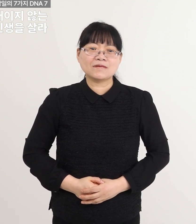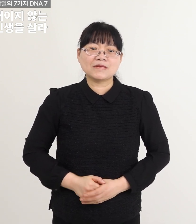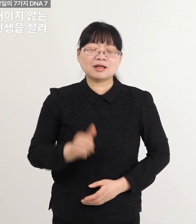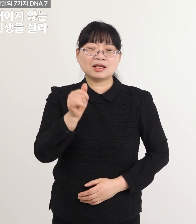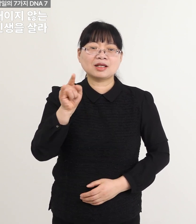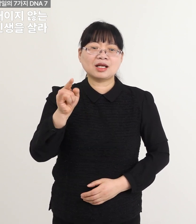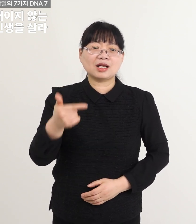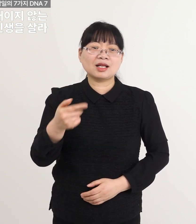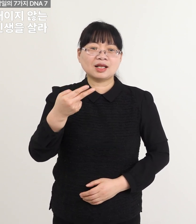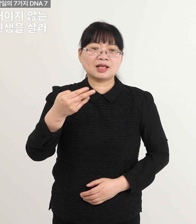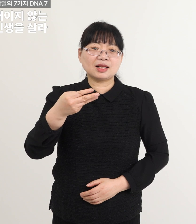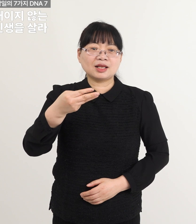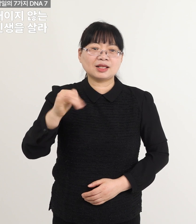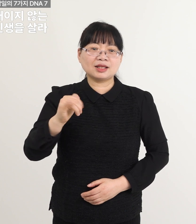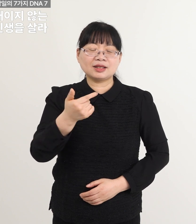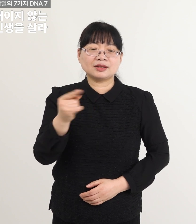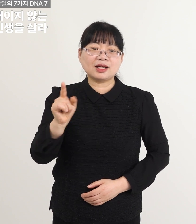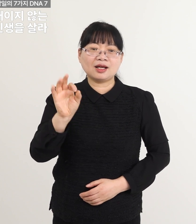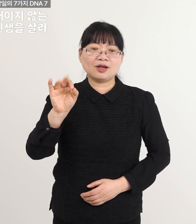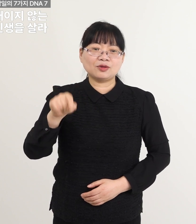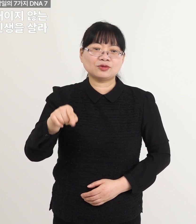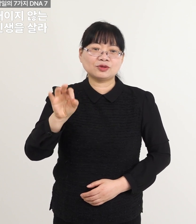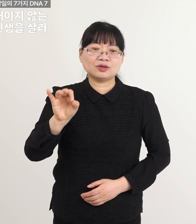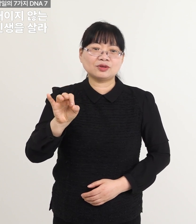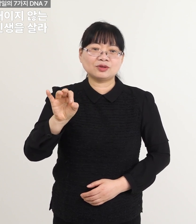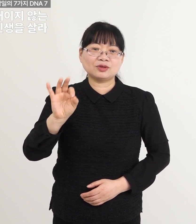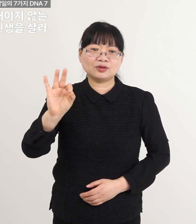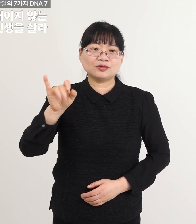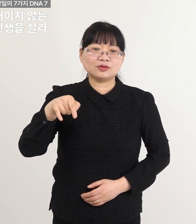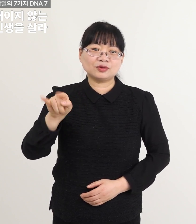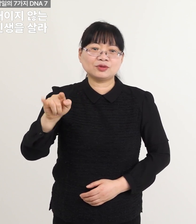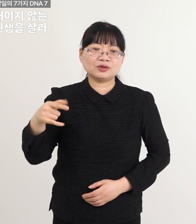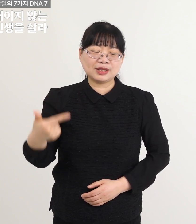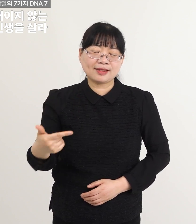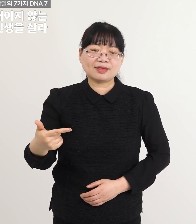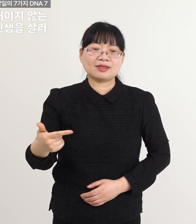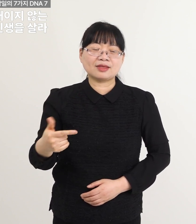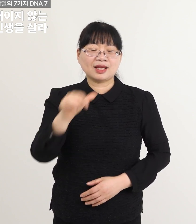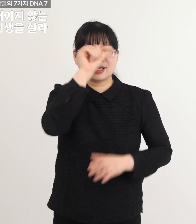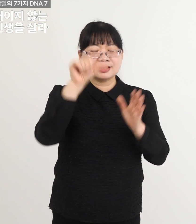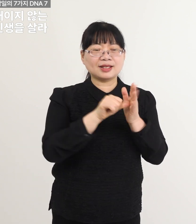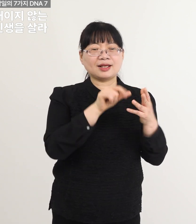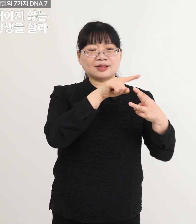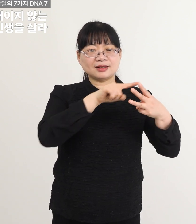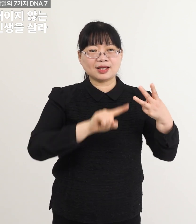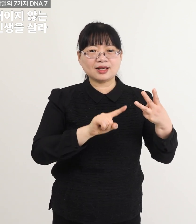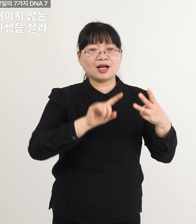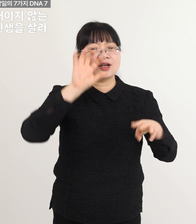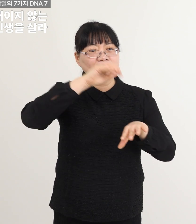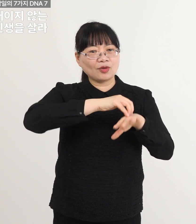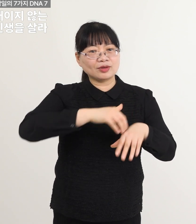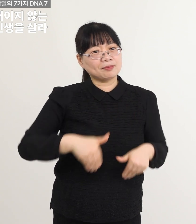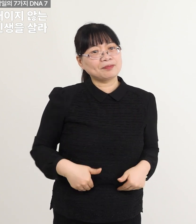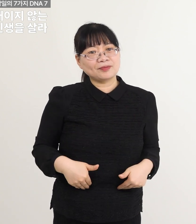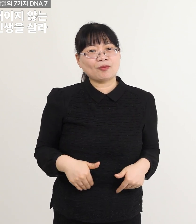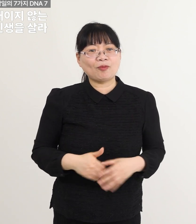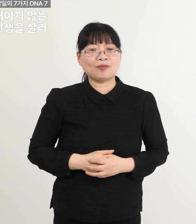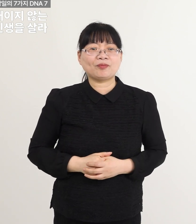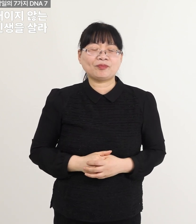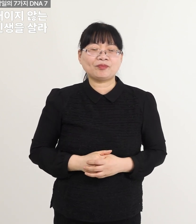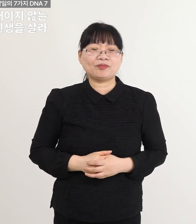헨리 나웨인인가요? 그분이 인생은 세 가지를 연습해야 된다.